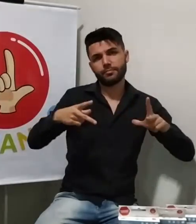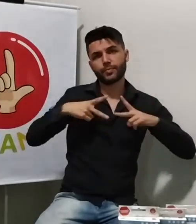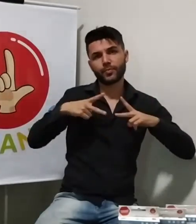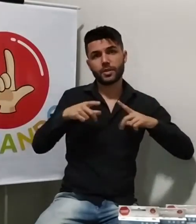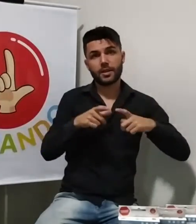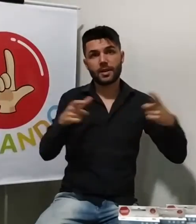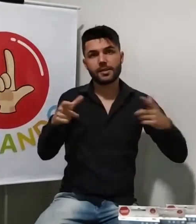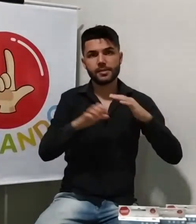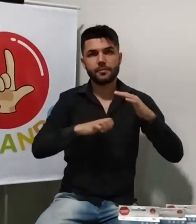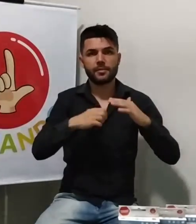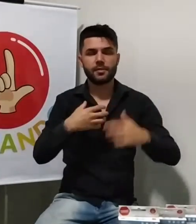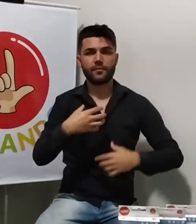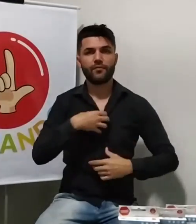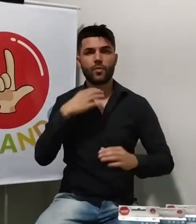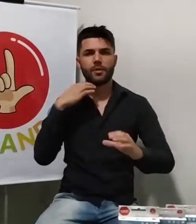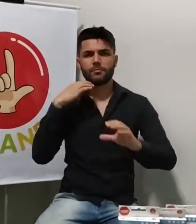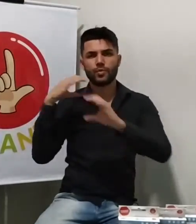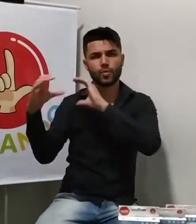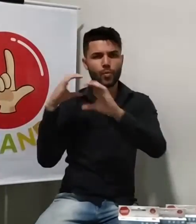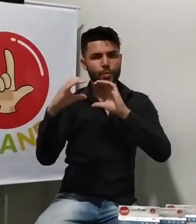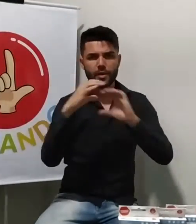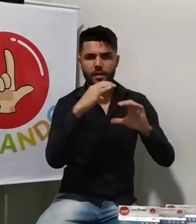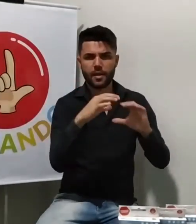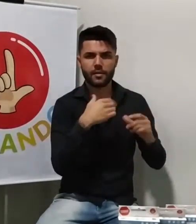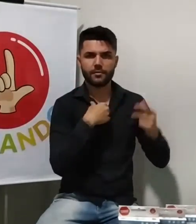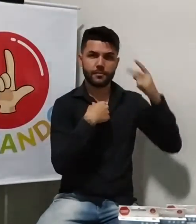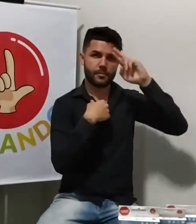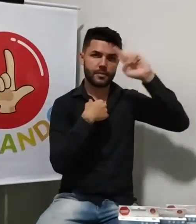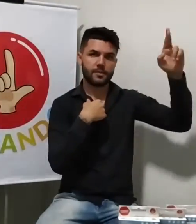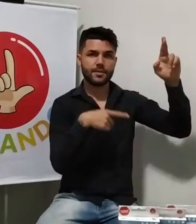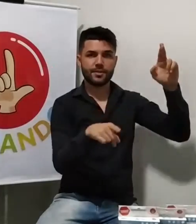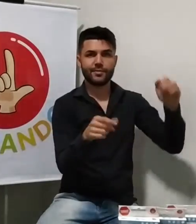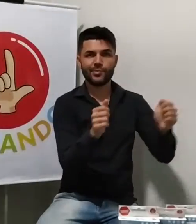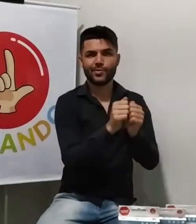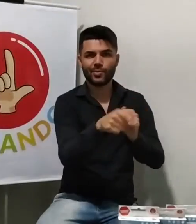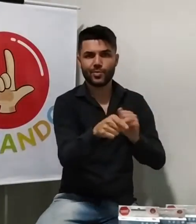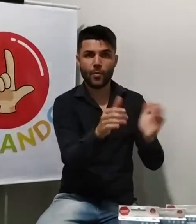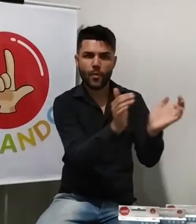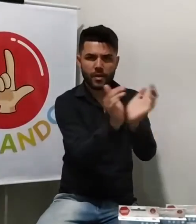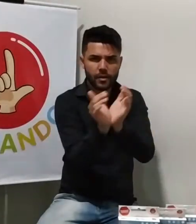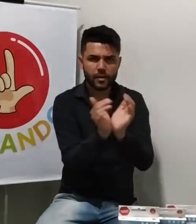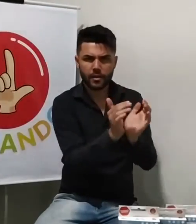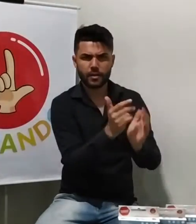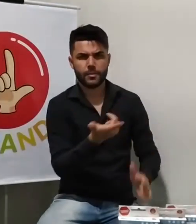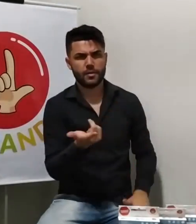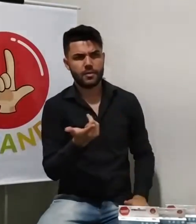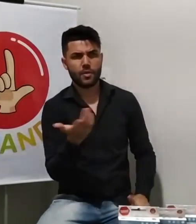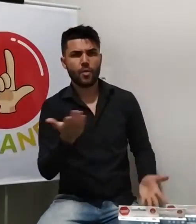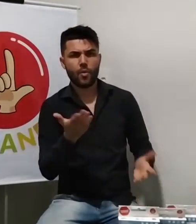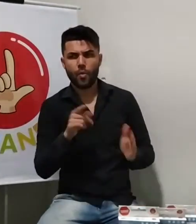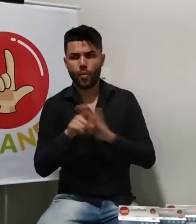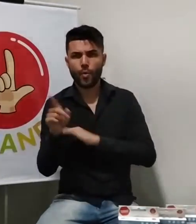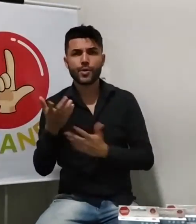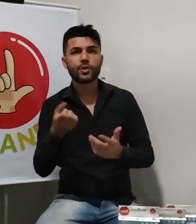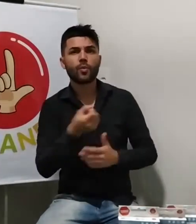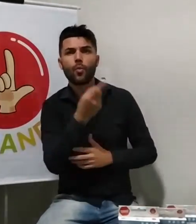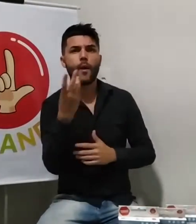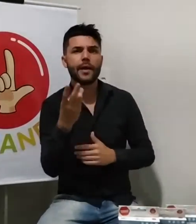América Latina, 150 clientes, ou seja, nós estamos falando aí desde TV Globo, Globo.com, todas essas empresas.